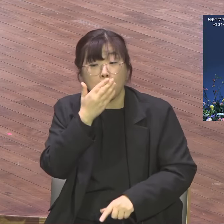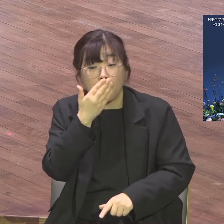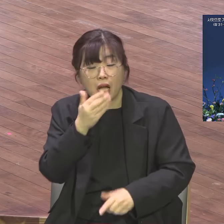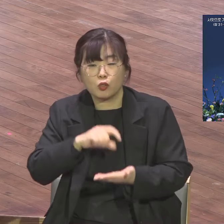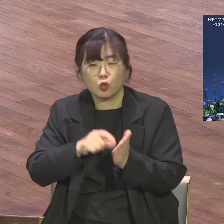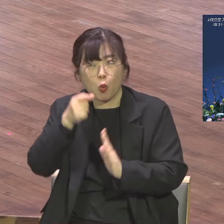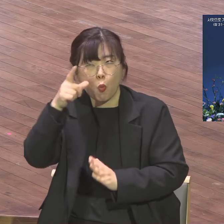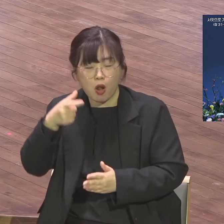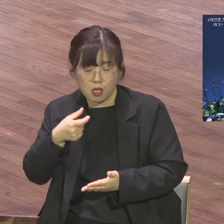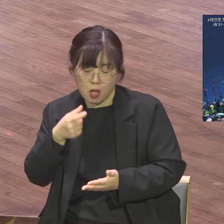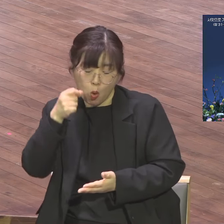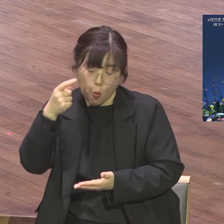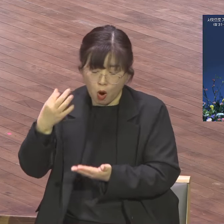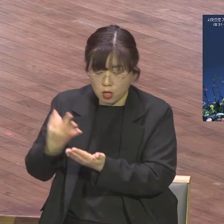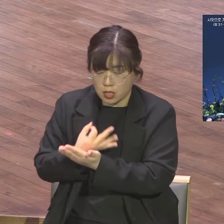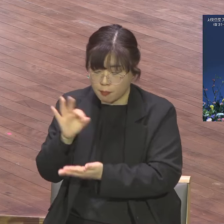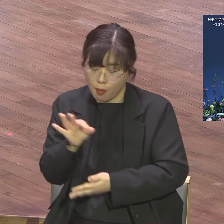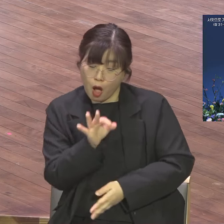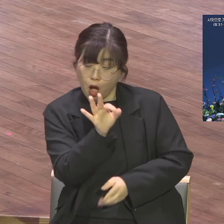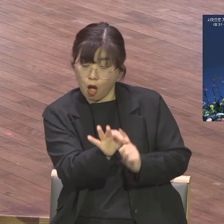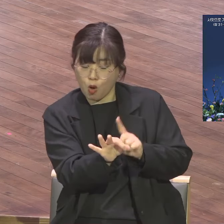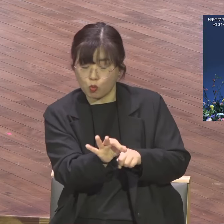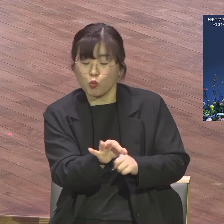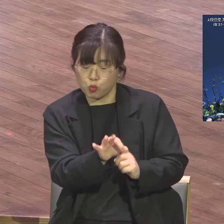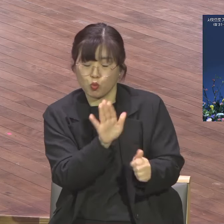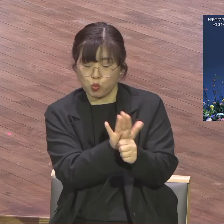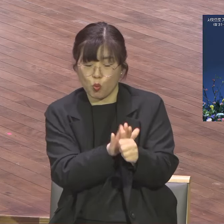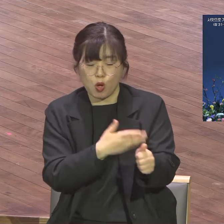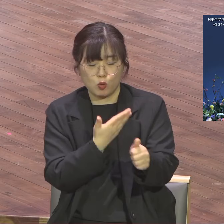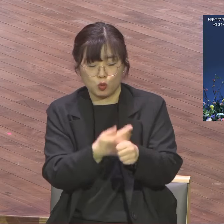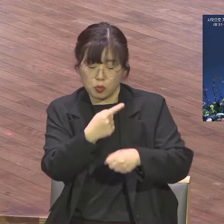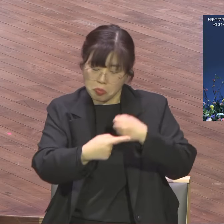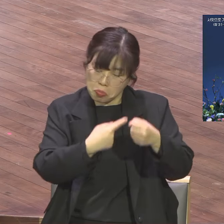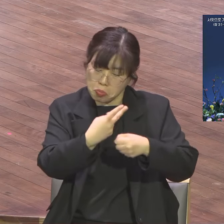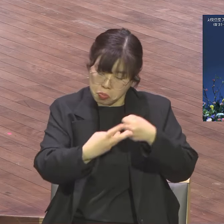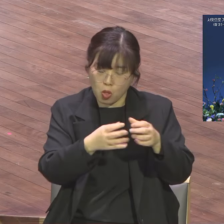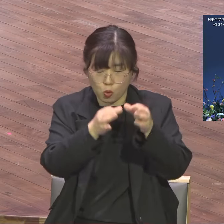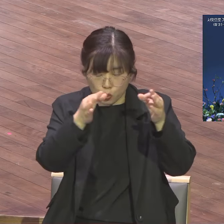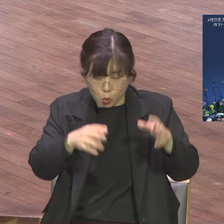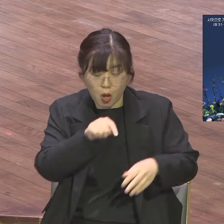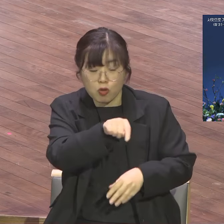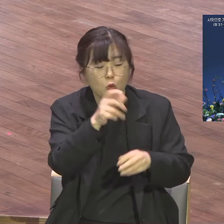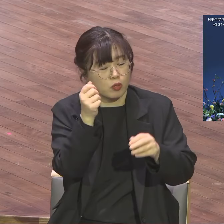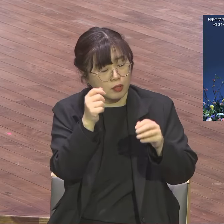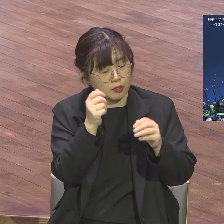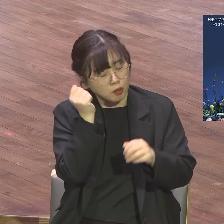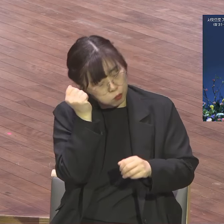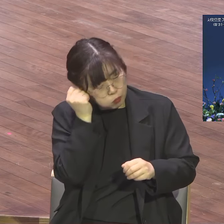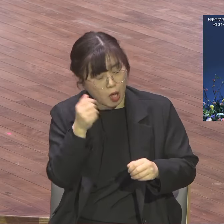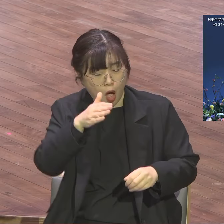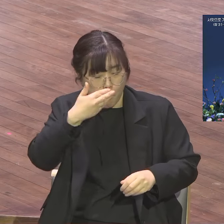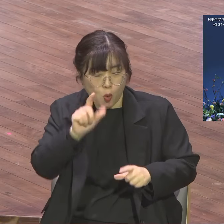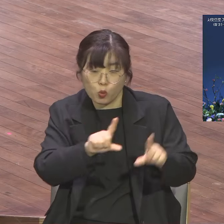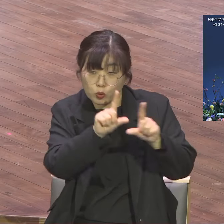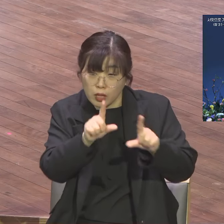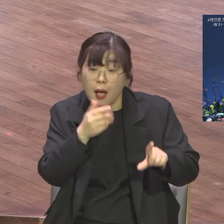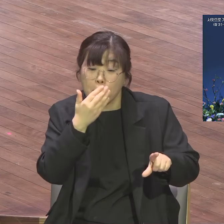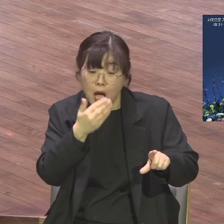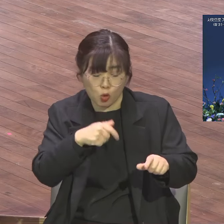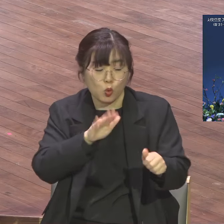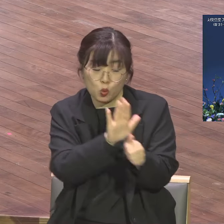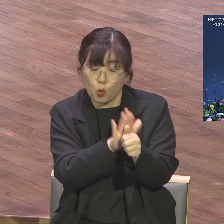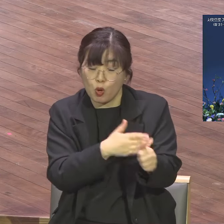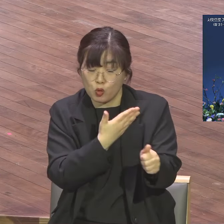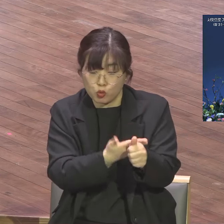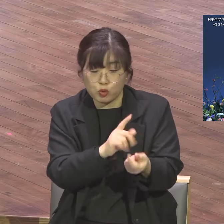딱 거기까지 다 대준다니까요. 대수의 국가에 다 대주고 그걸 그거 가서 인턴십